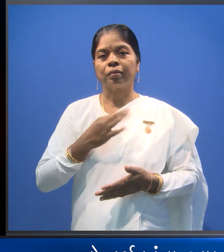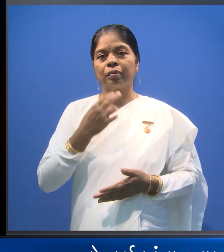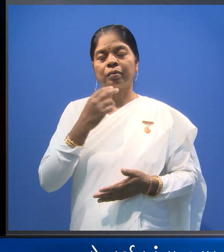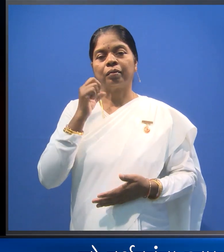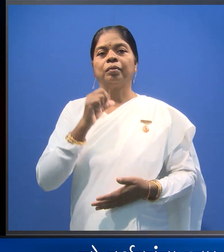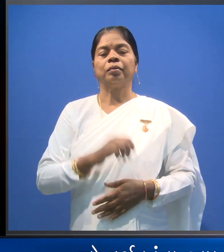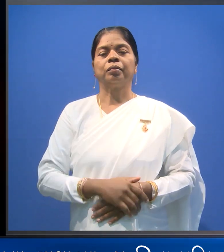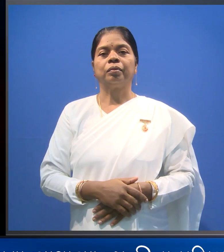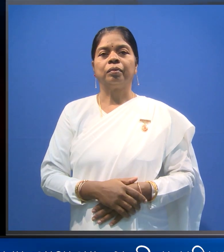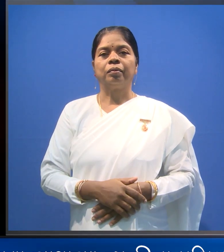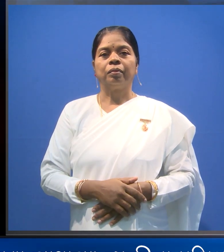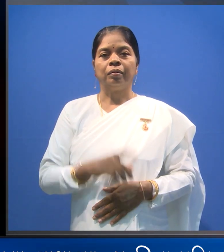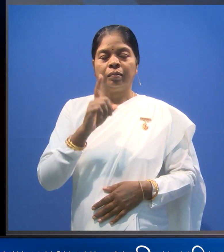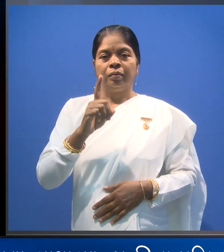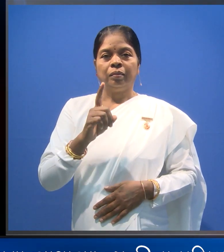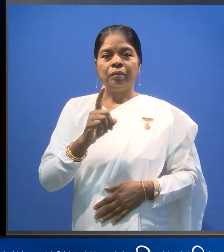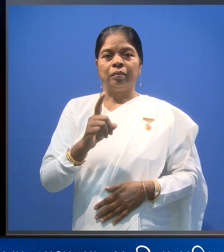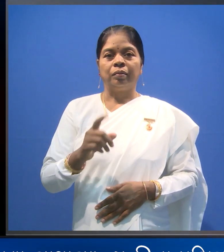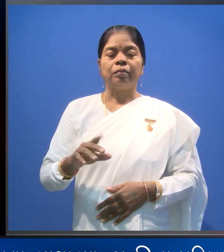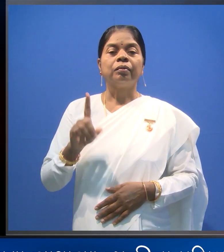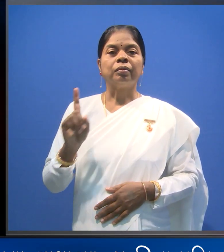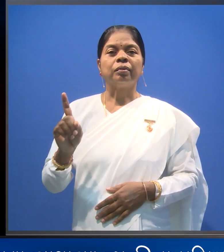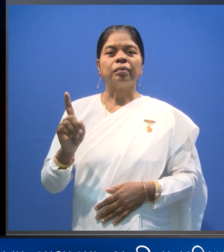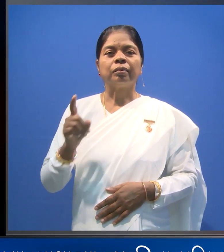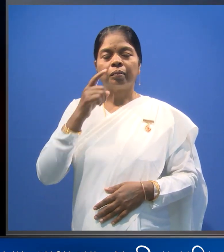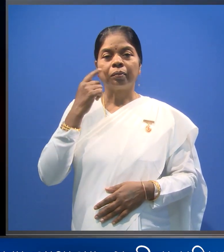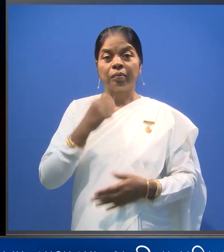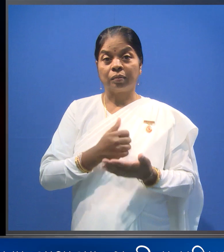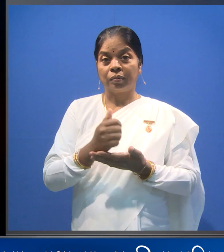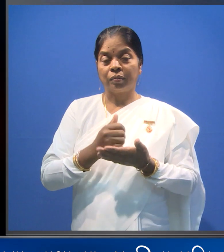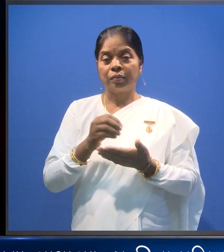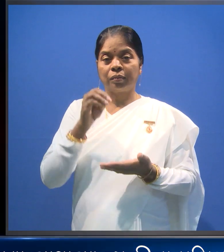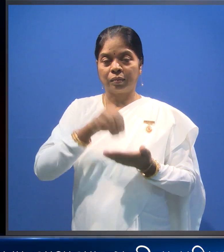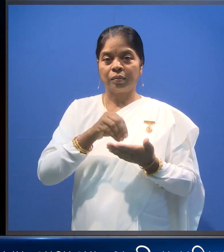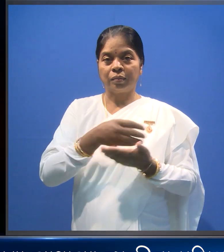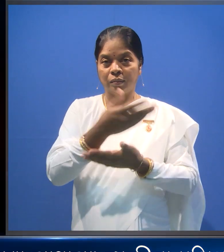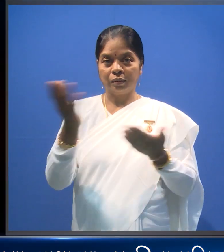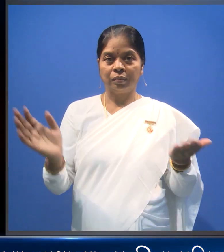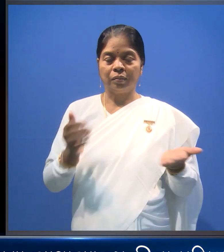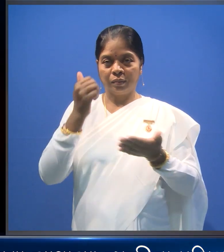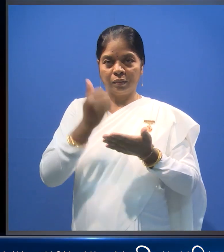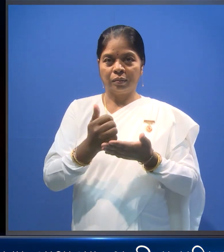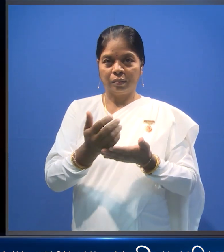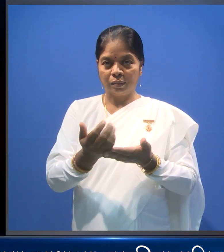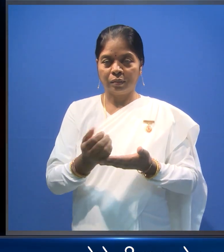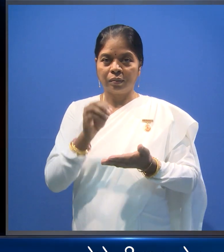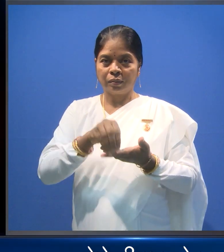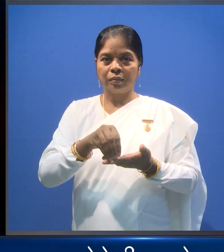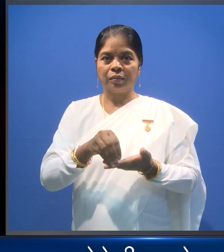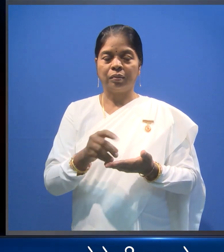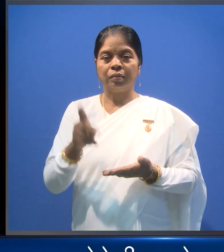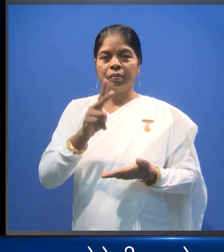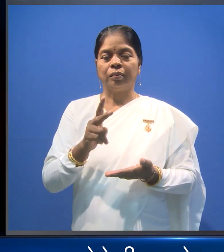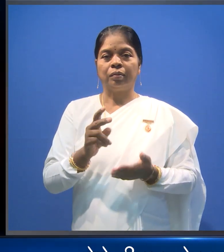होता. एखाद्या साधारण व्यक्तीला प्रशिक्षण देऊन समाजात स्थान मिळवून देणे ही